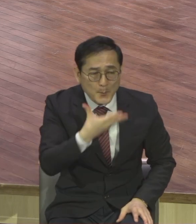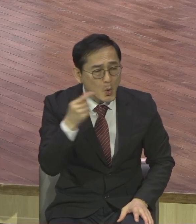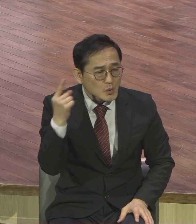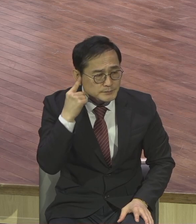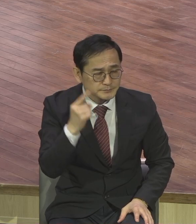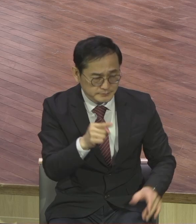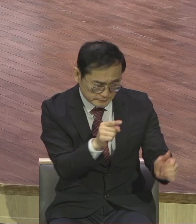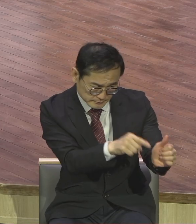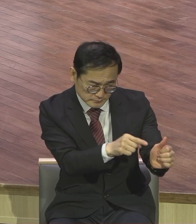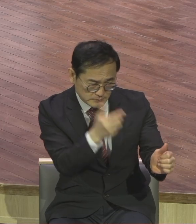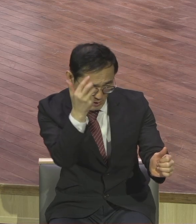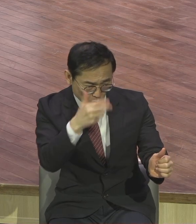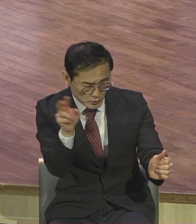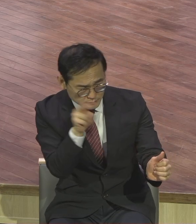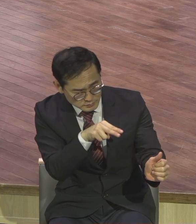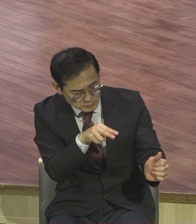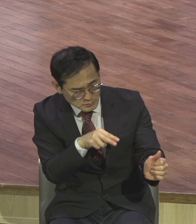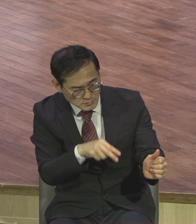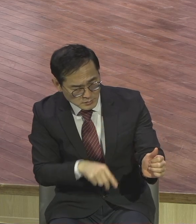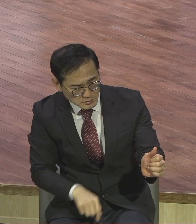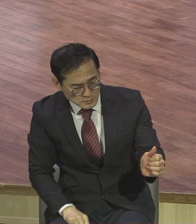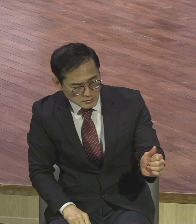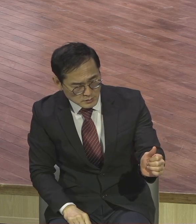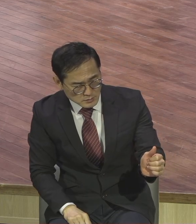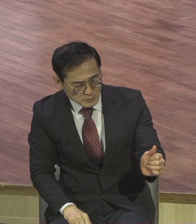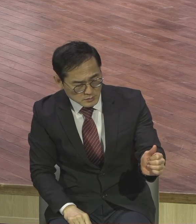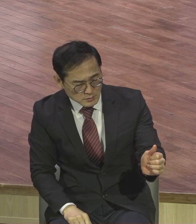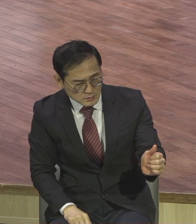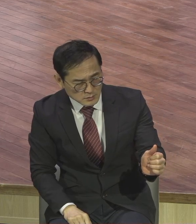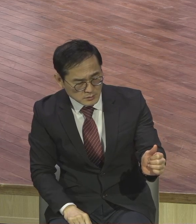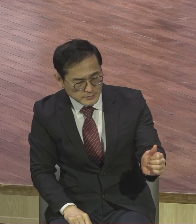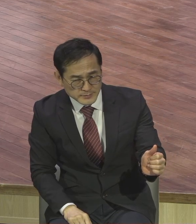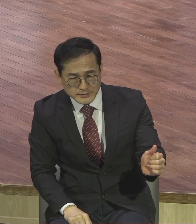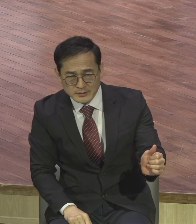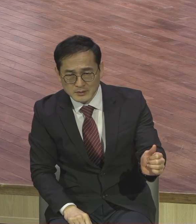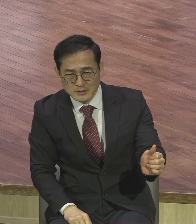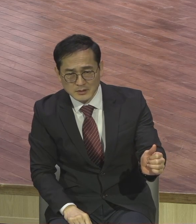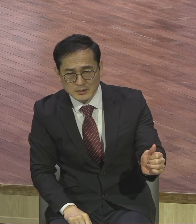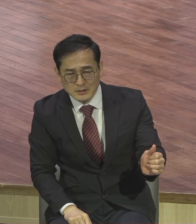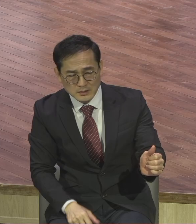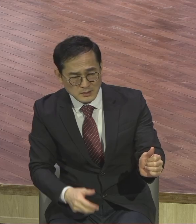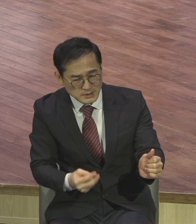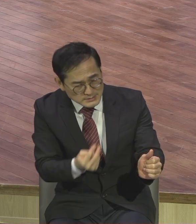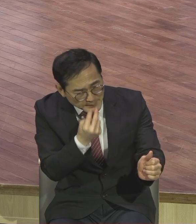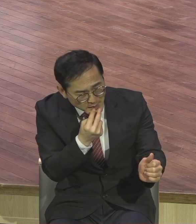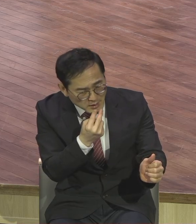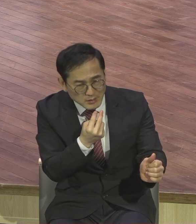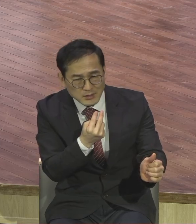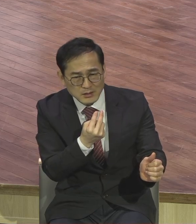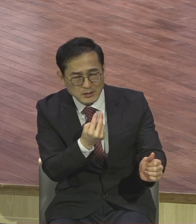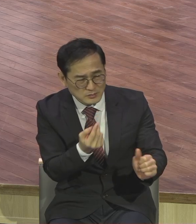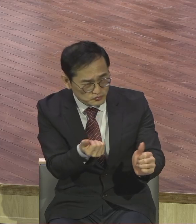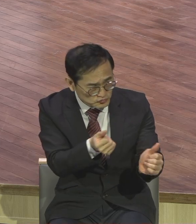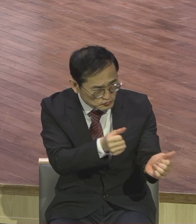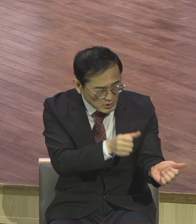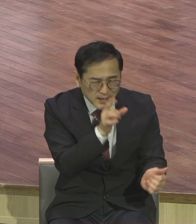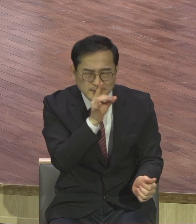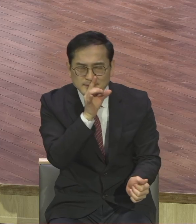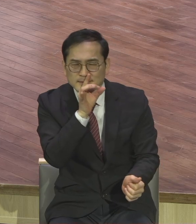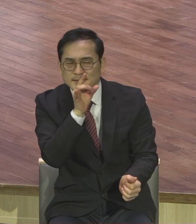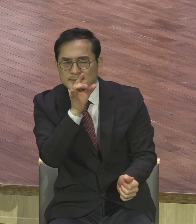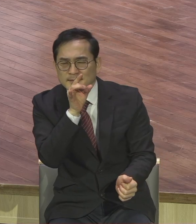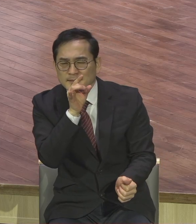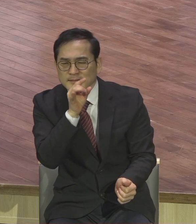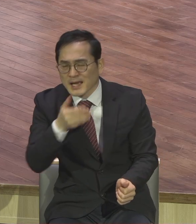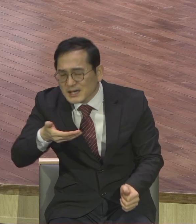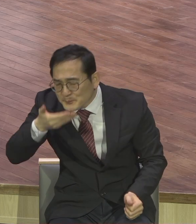그 영혼을 바라보고 영혼의 생명, 먼저 육신의 양식 전에 영혼의 생명, 영혼의 양식부터 주는 이런 전도자